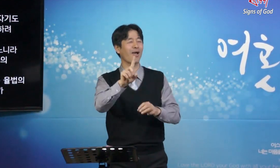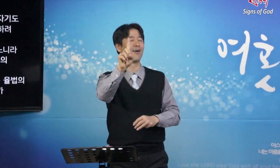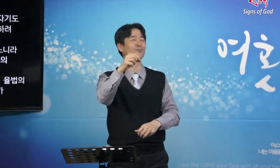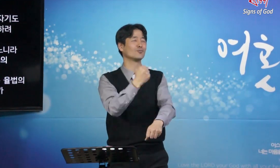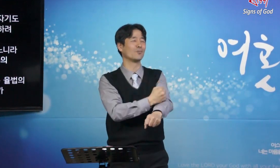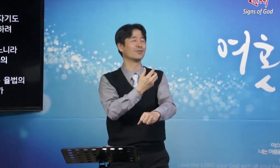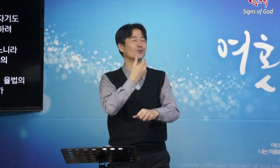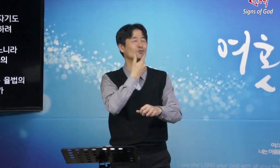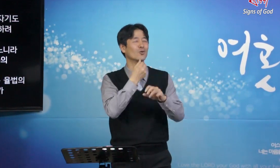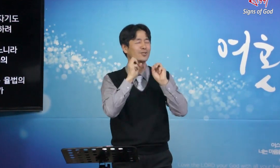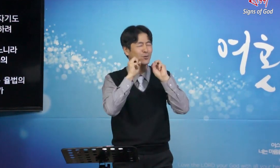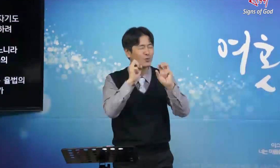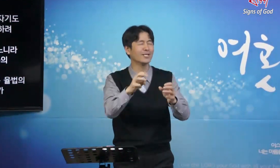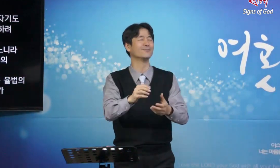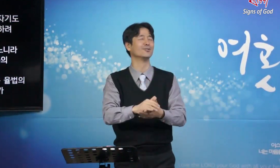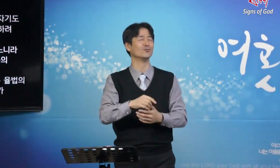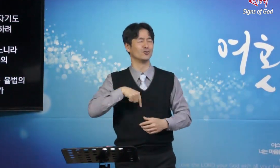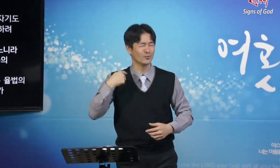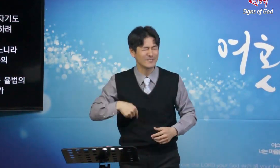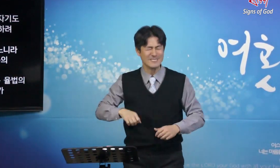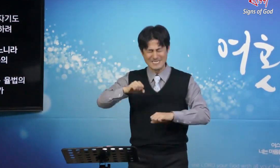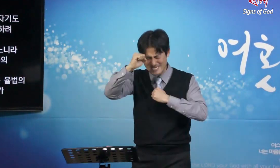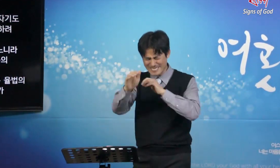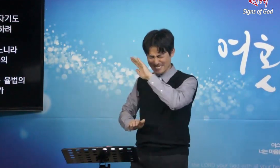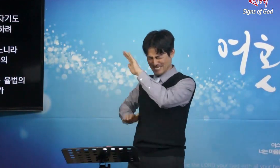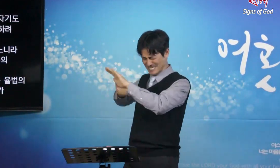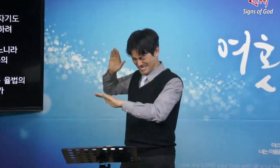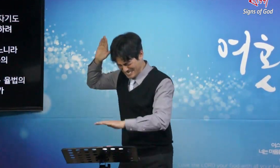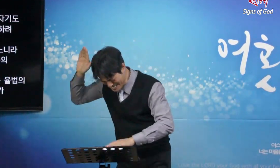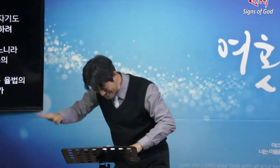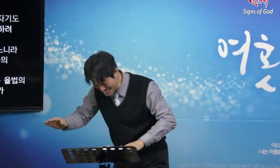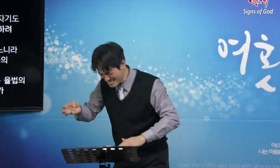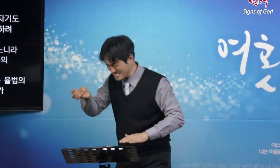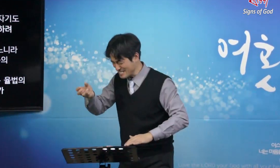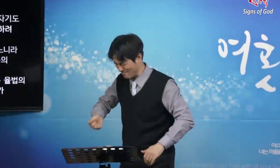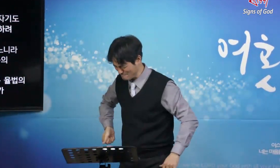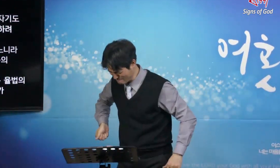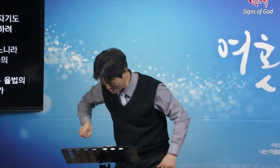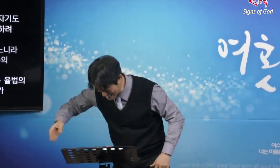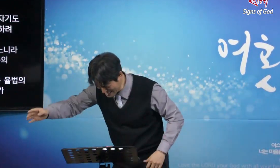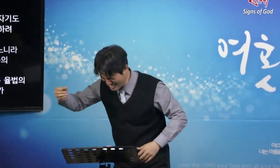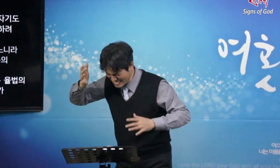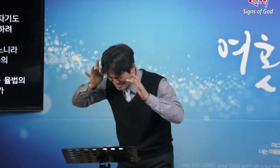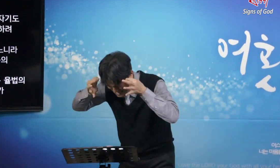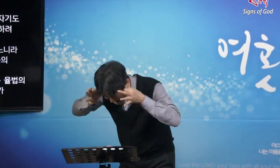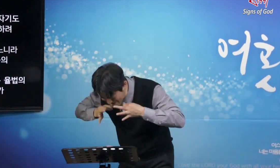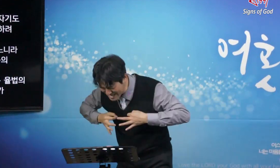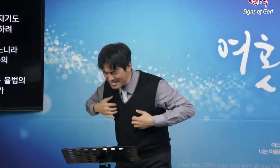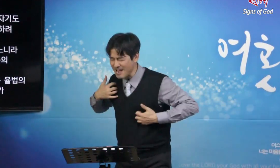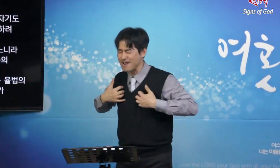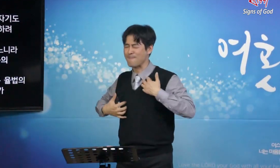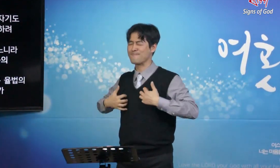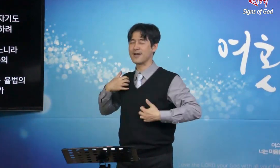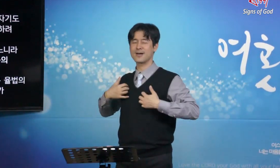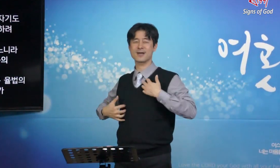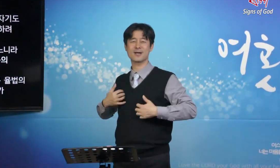않죠. 우리 선교사님 빼고는 많이 없습니다. 직접 가셔서